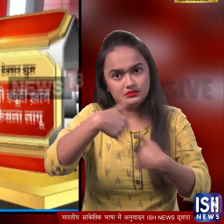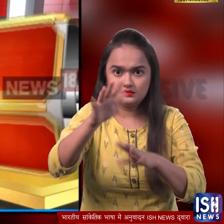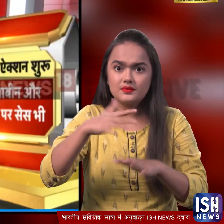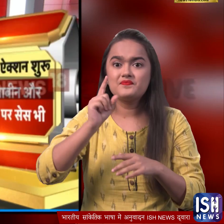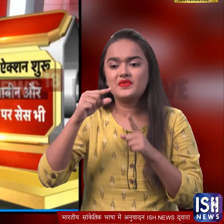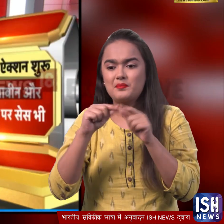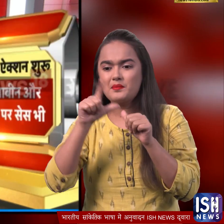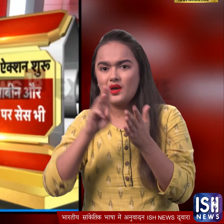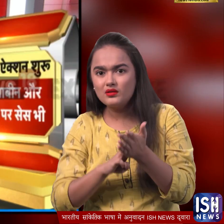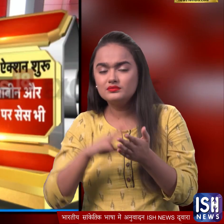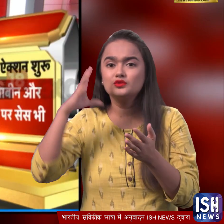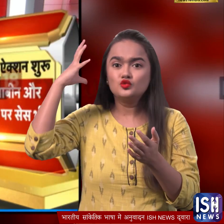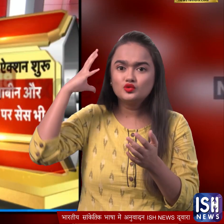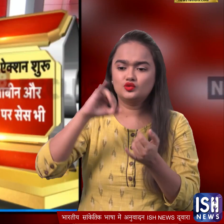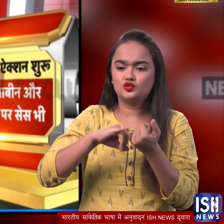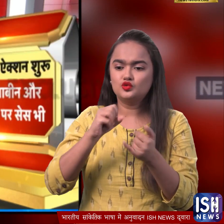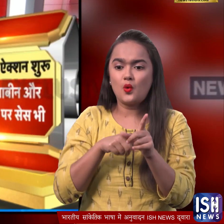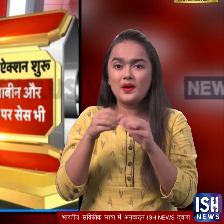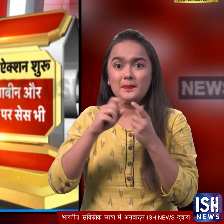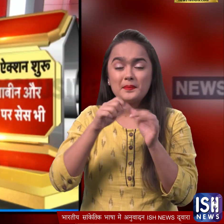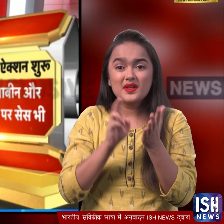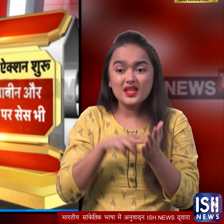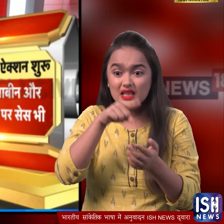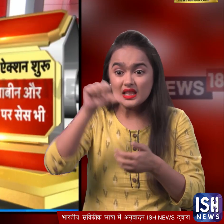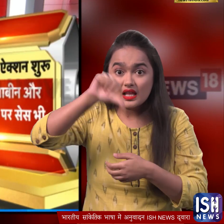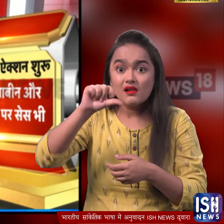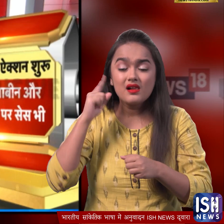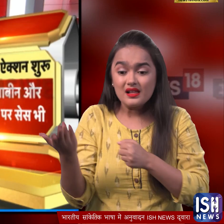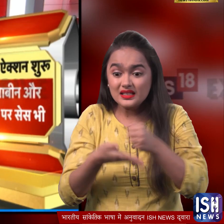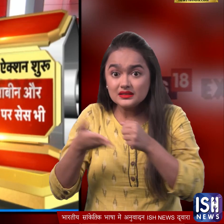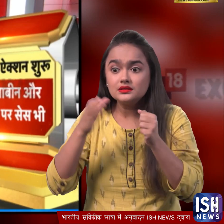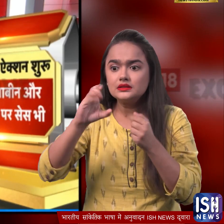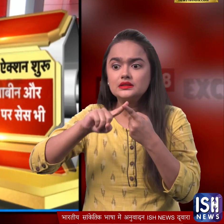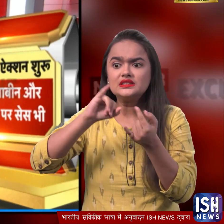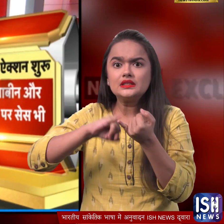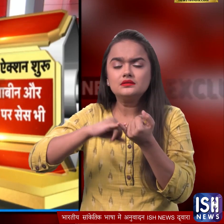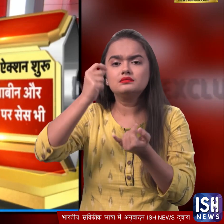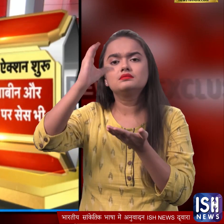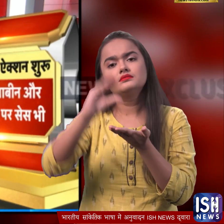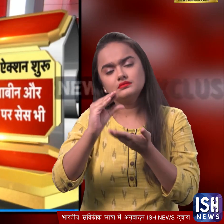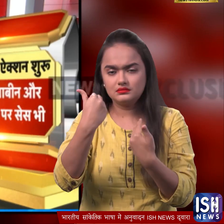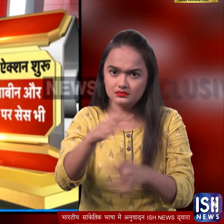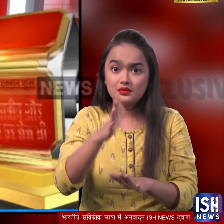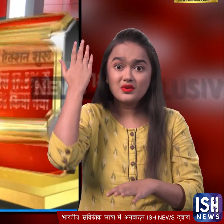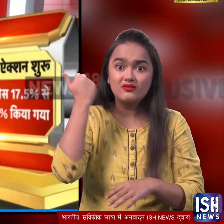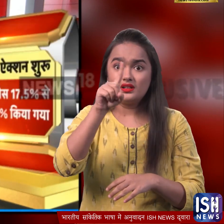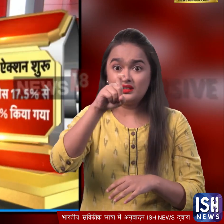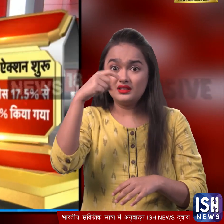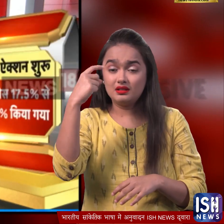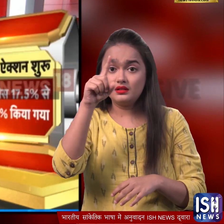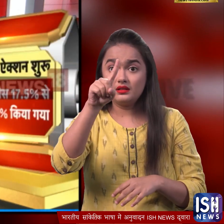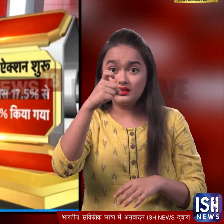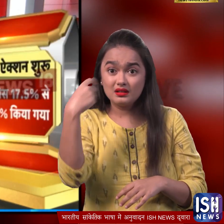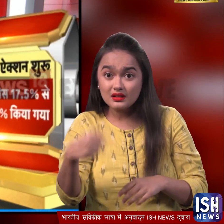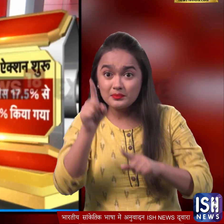अलावा पाम, सोयाबीन और सूरजमुखी, इन तीनों के कच्चे तेल पर एग्रीकल्चर सेस भी कम कर दिया गया। पहले इन पर